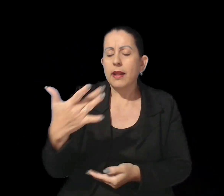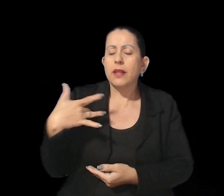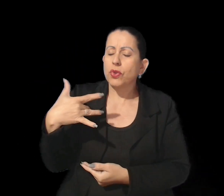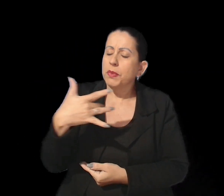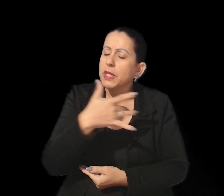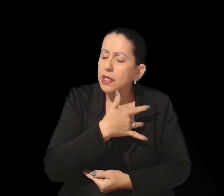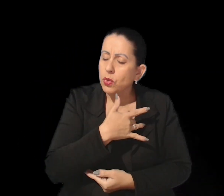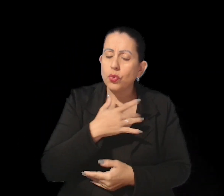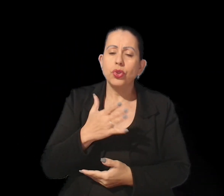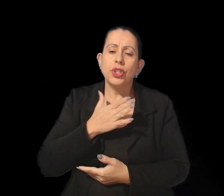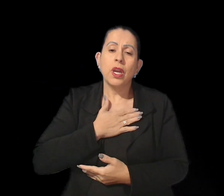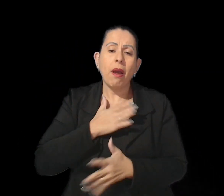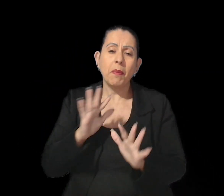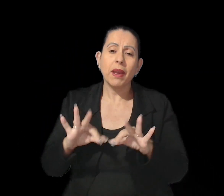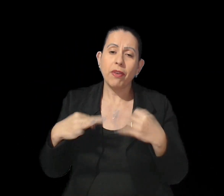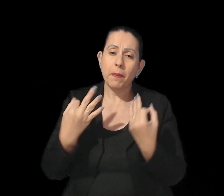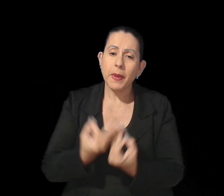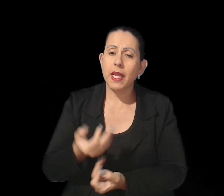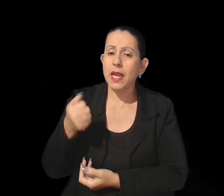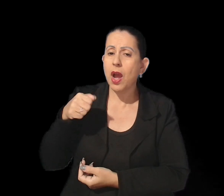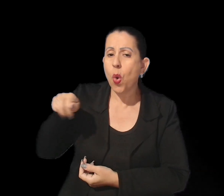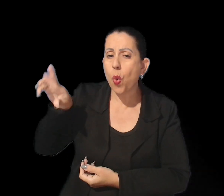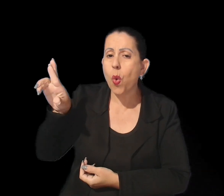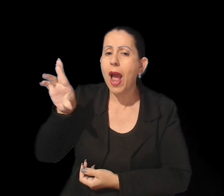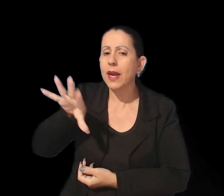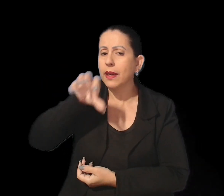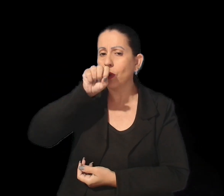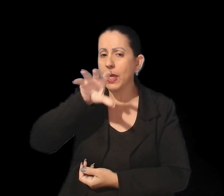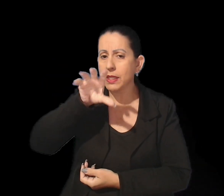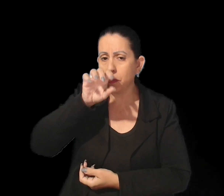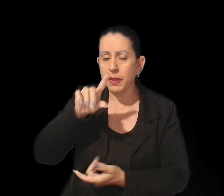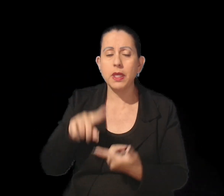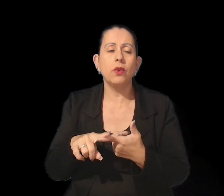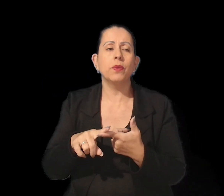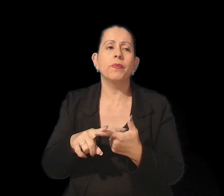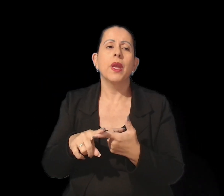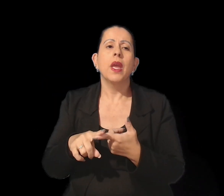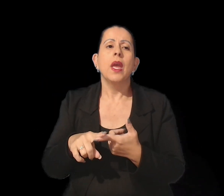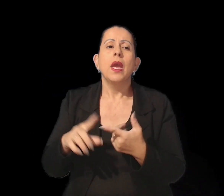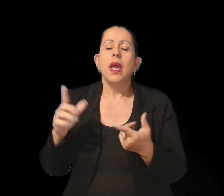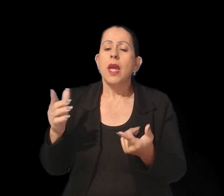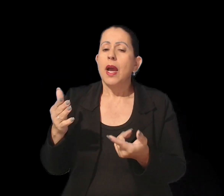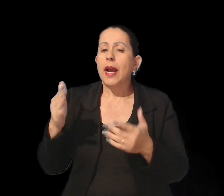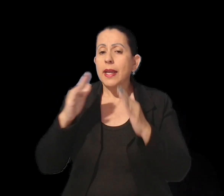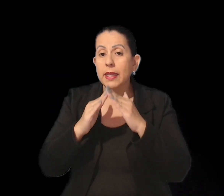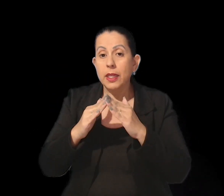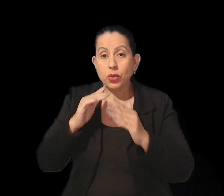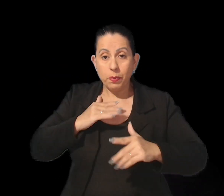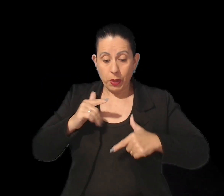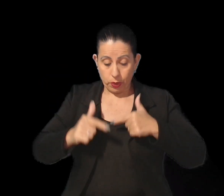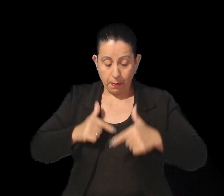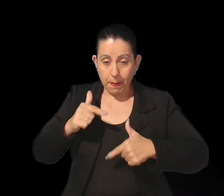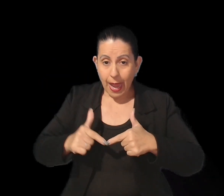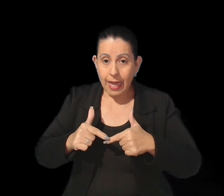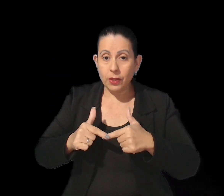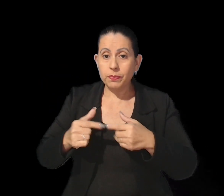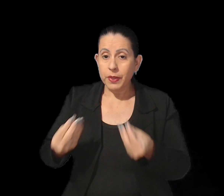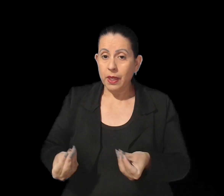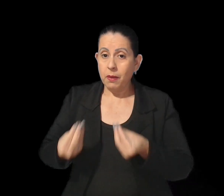agradeço a minha saúde, a minha família, o ar que eu respiro, agradeço o meu trabalho, que me